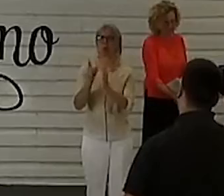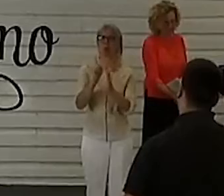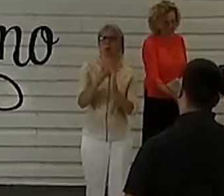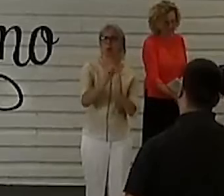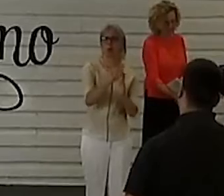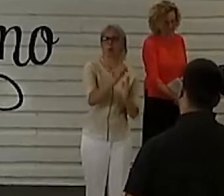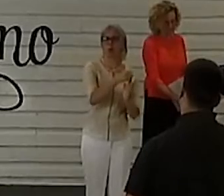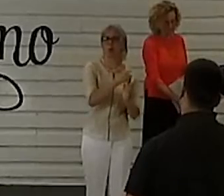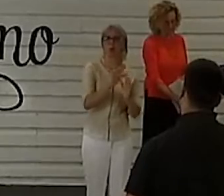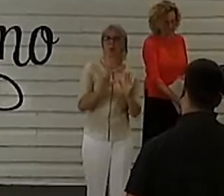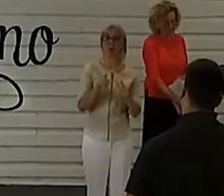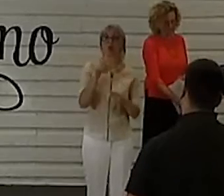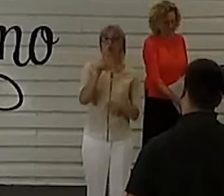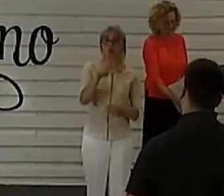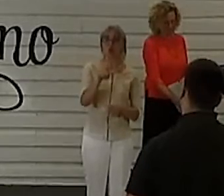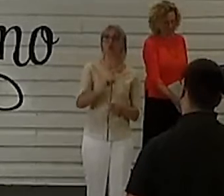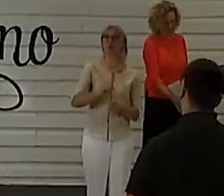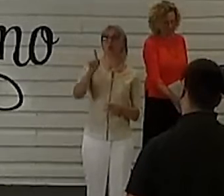appartieni al Signore.